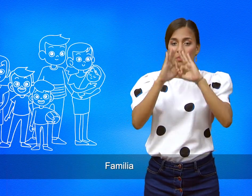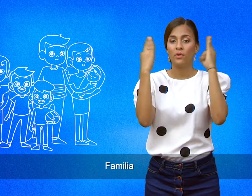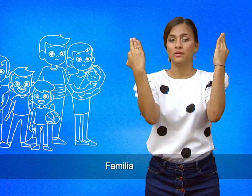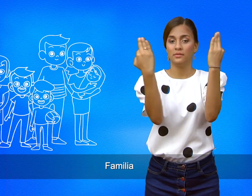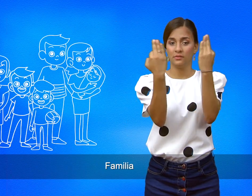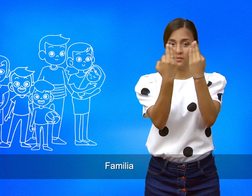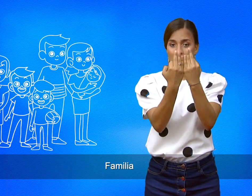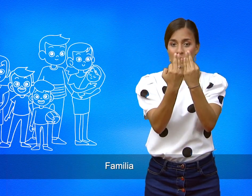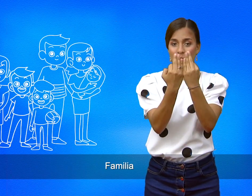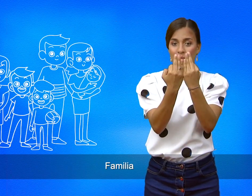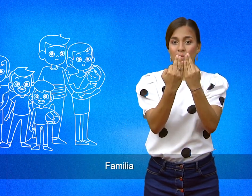Familia.